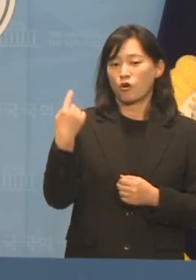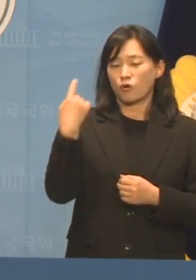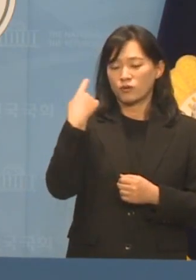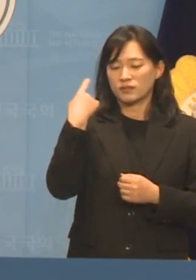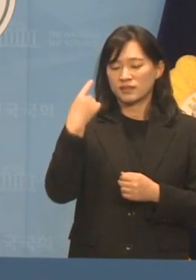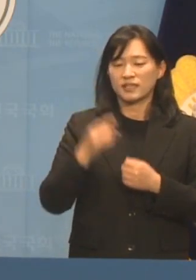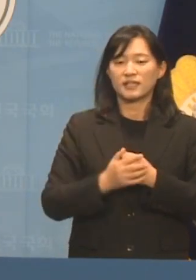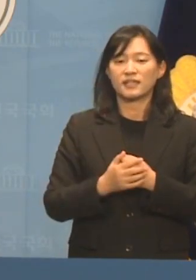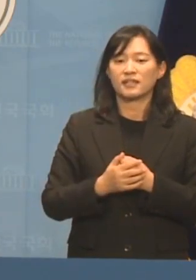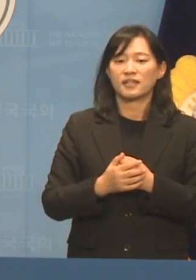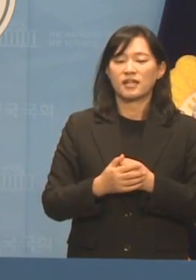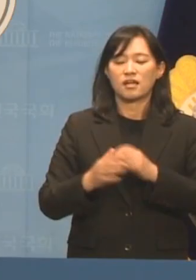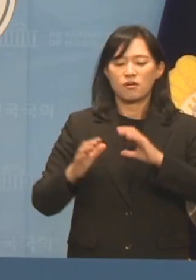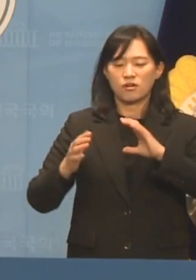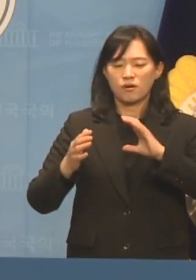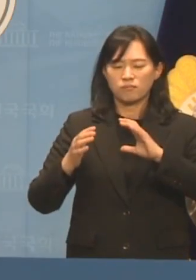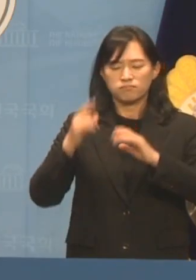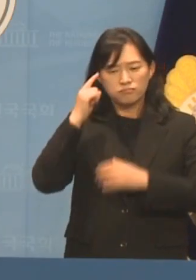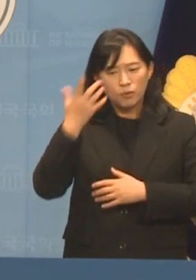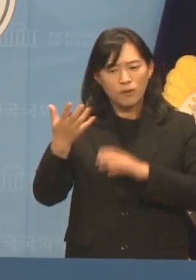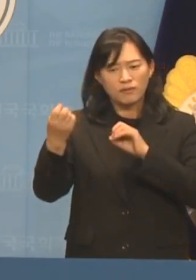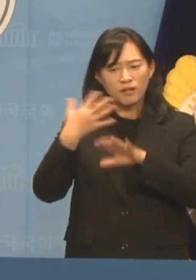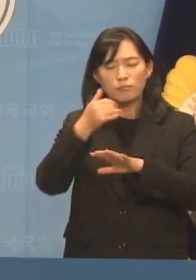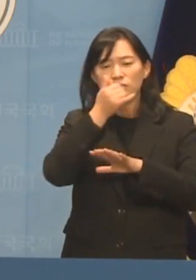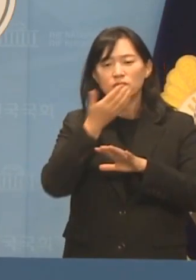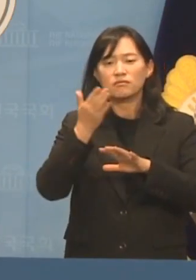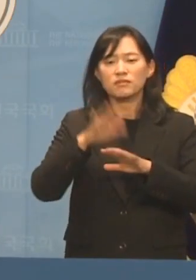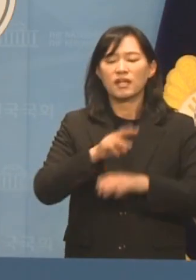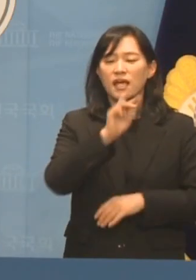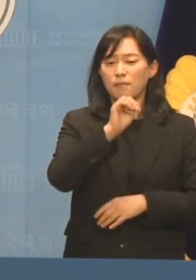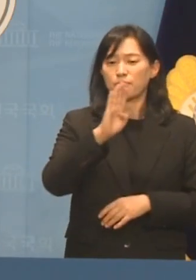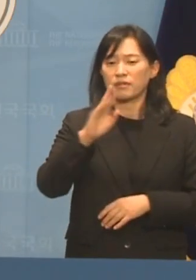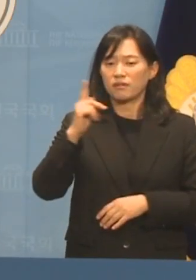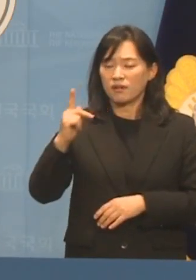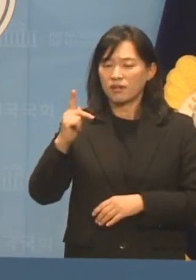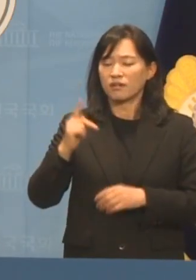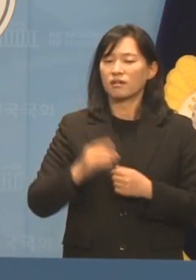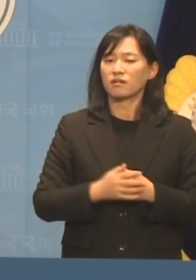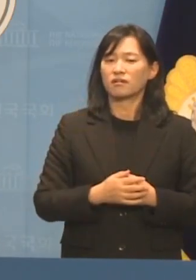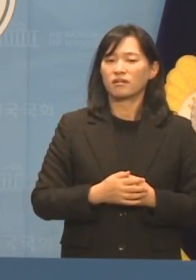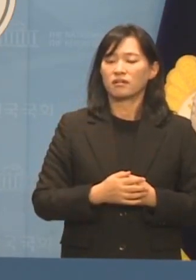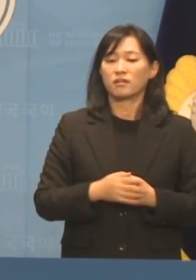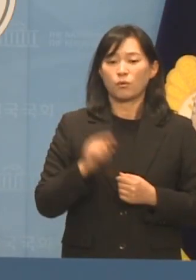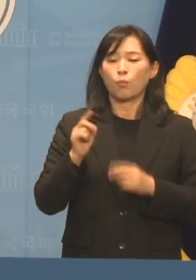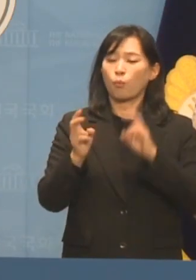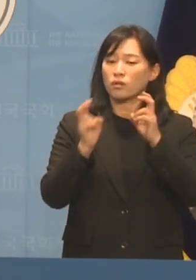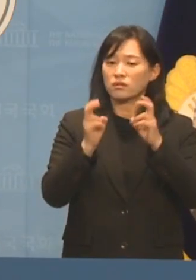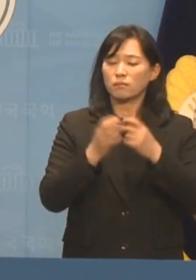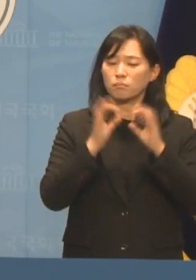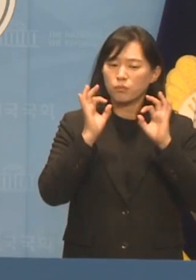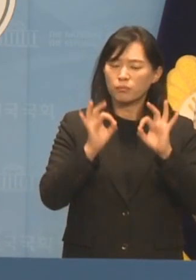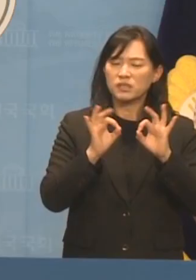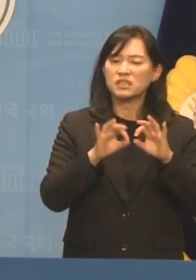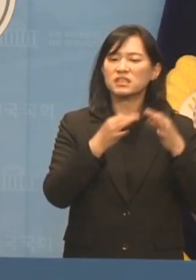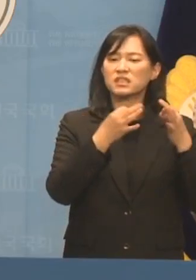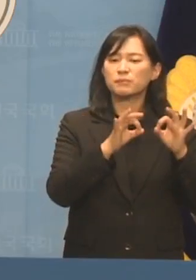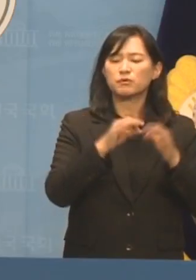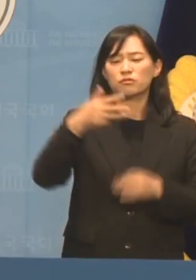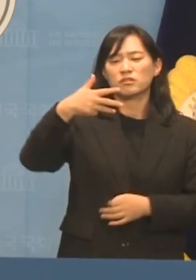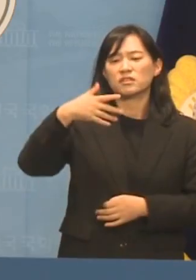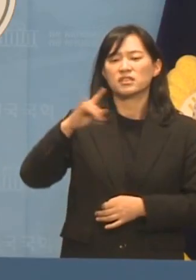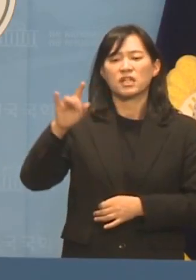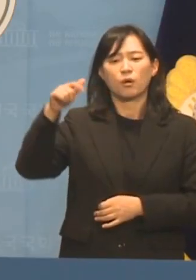파트너즈에 대한 정무 현안 질의가 있었는데요. MBK 파트너즈는 그 금융